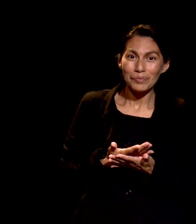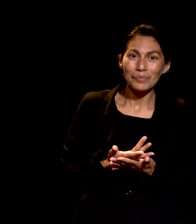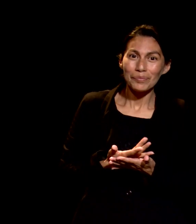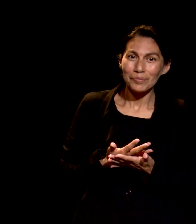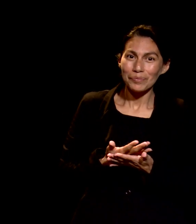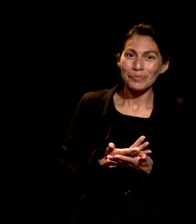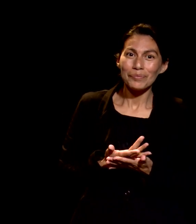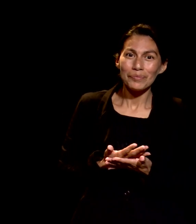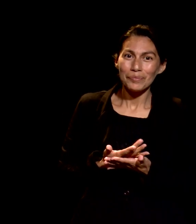día pedí